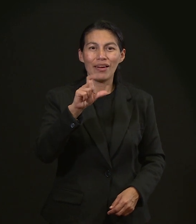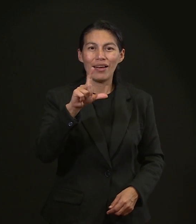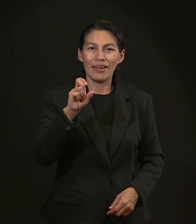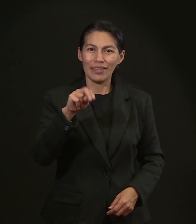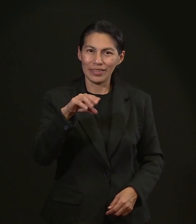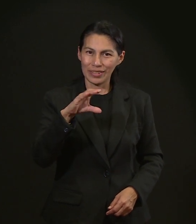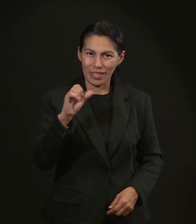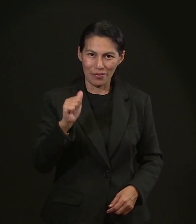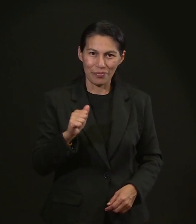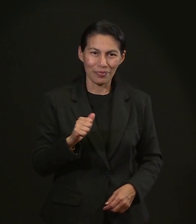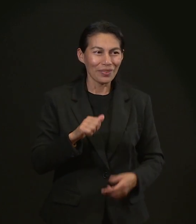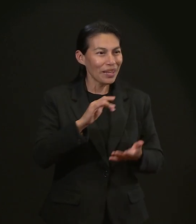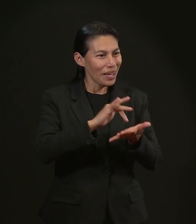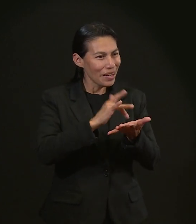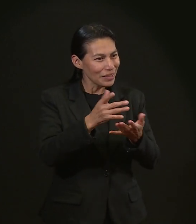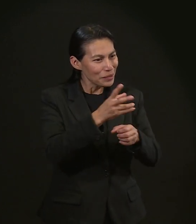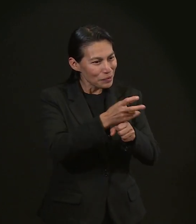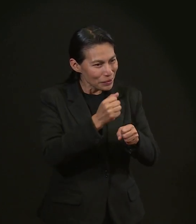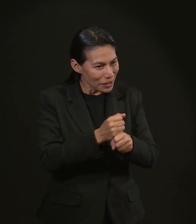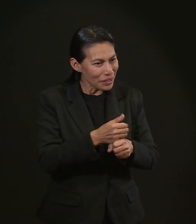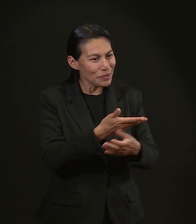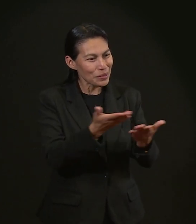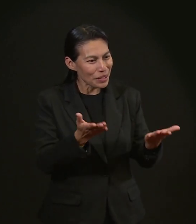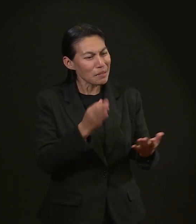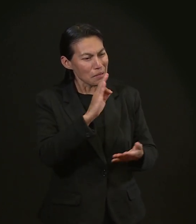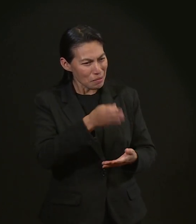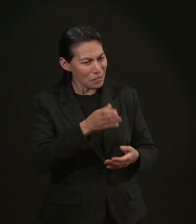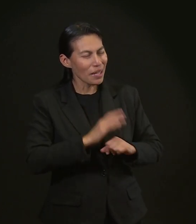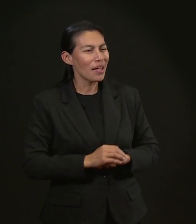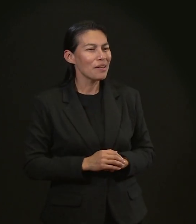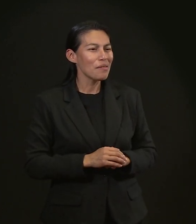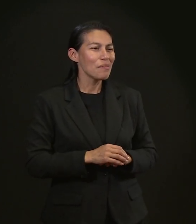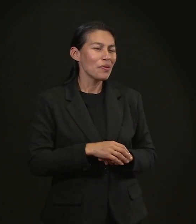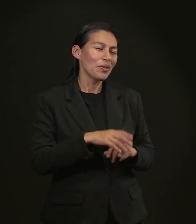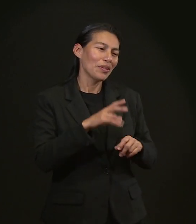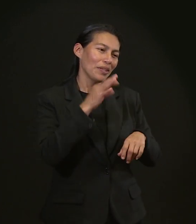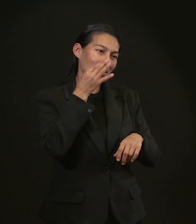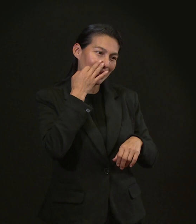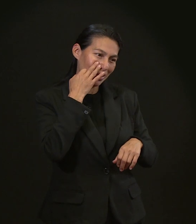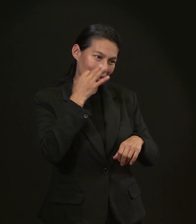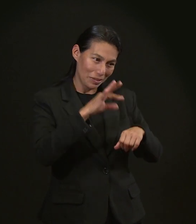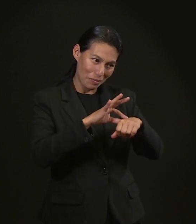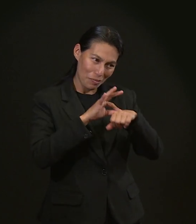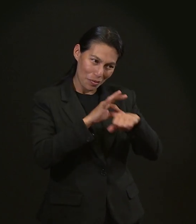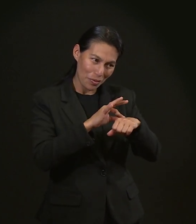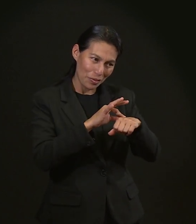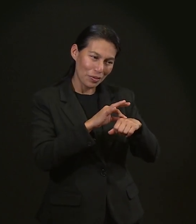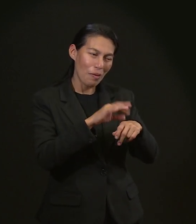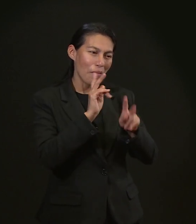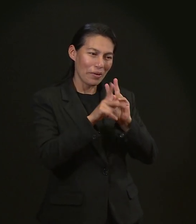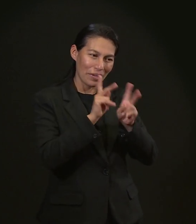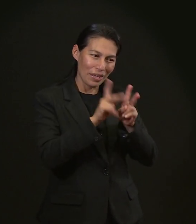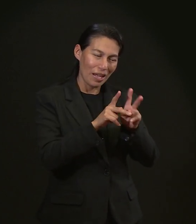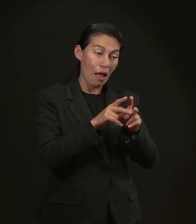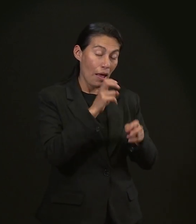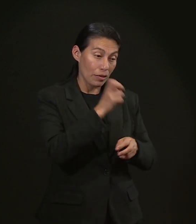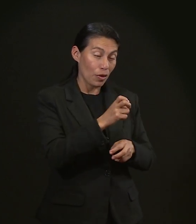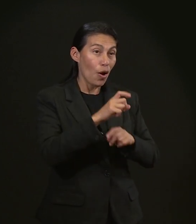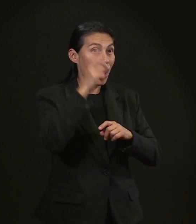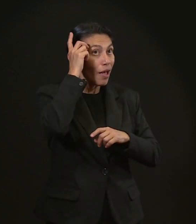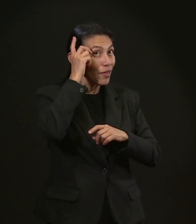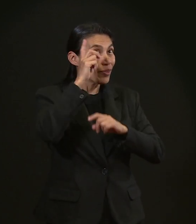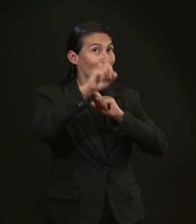gracias por acceder a nuestra invitación por estar entre nosotros y compartir sus testimonios que glorifican a